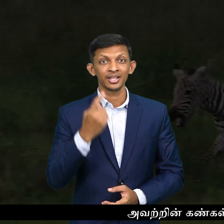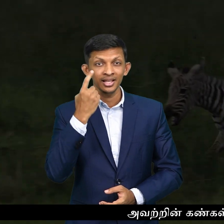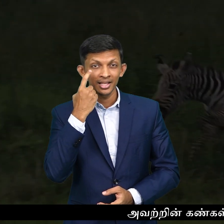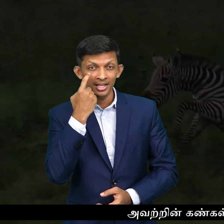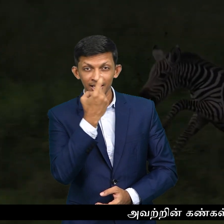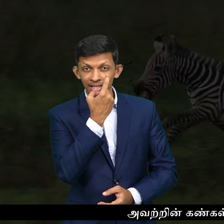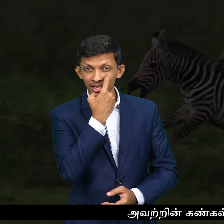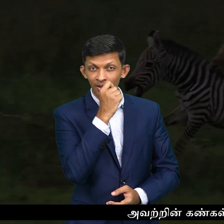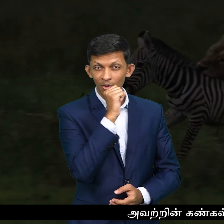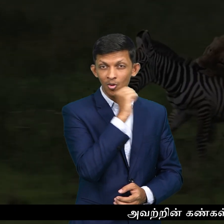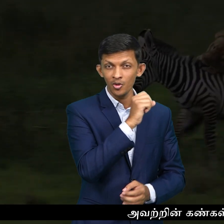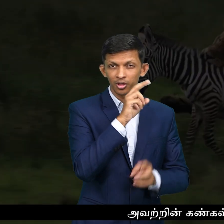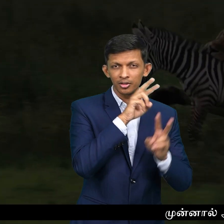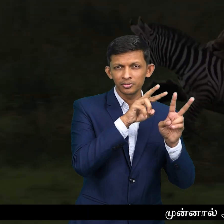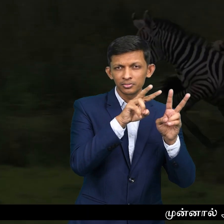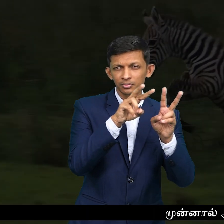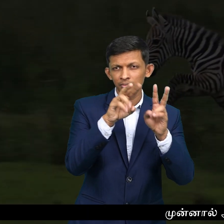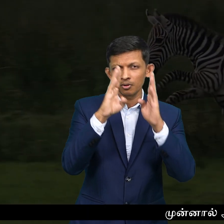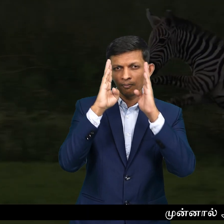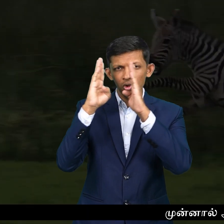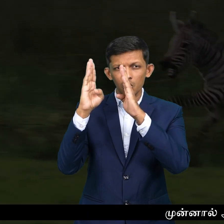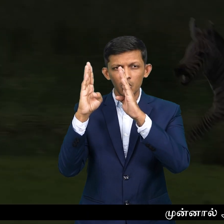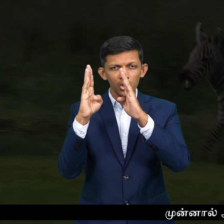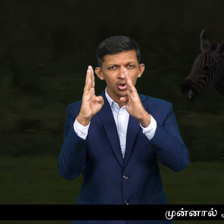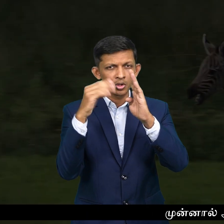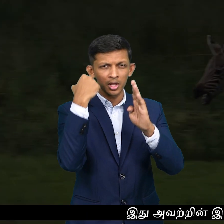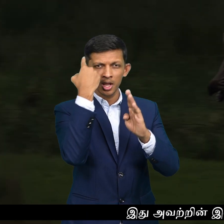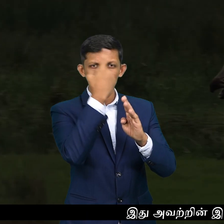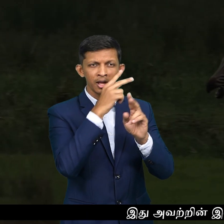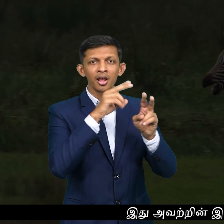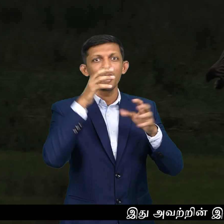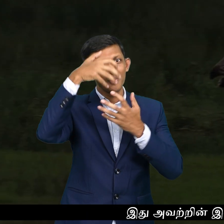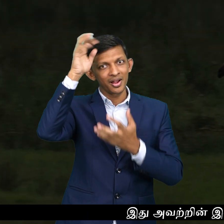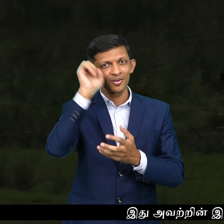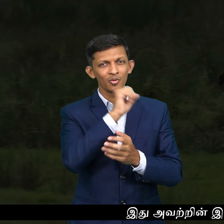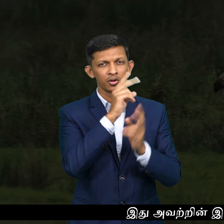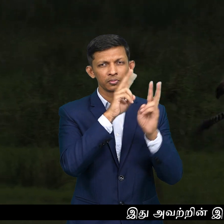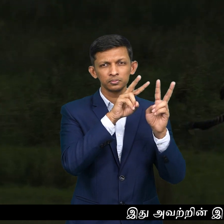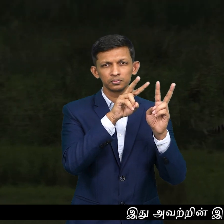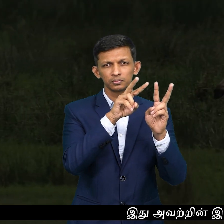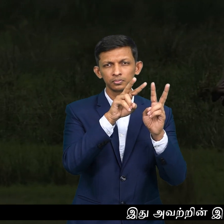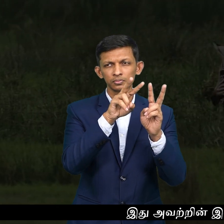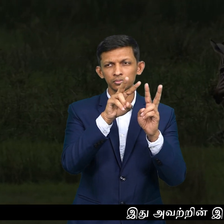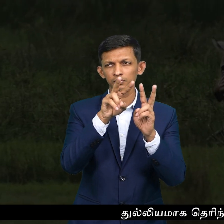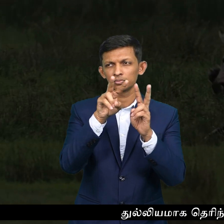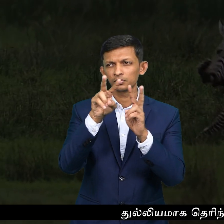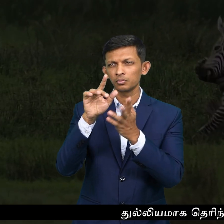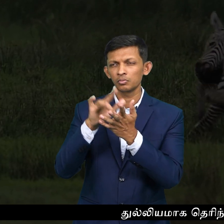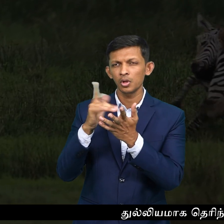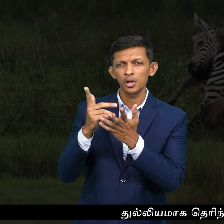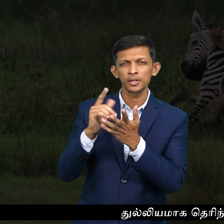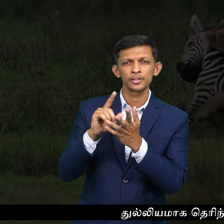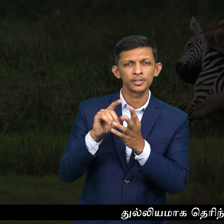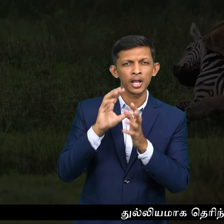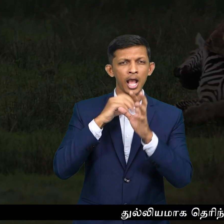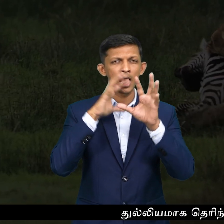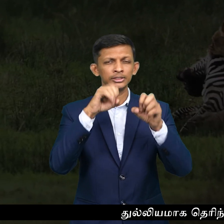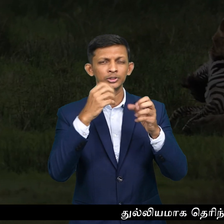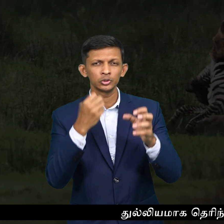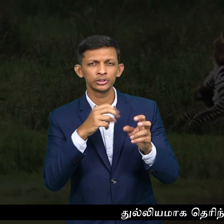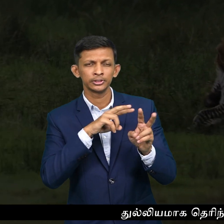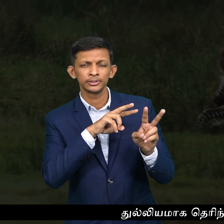அவற்றின் கண்கள் அவற்றின் முகத்திற்கு முன்னால் அமைந்துள்ளன. இது அவற்றின் இரையின் இருப்பிடத்தை துல்லியமாக தெரிந்து